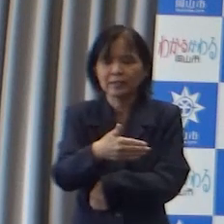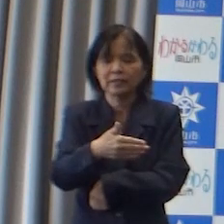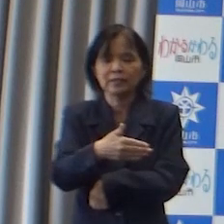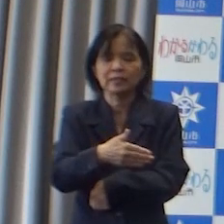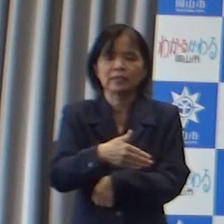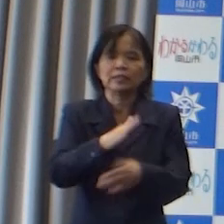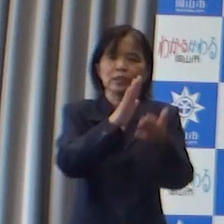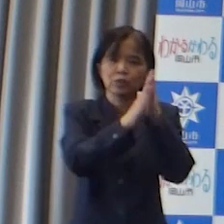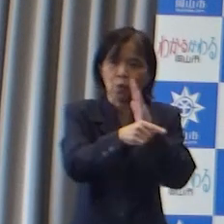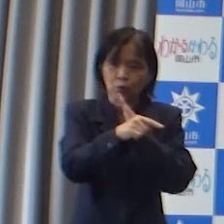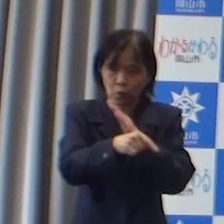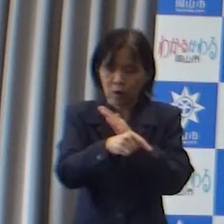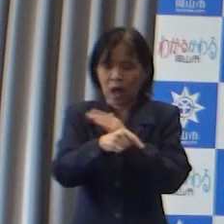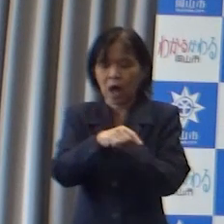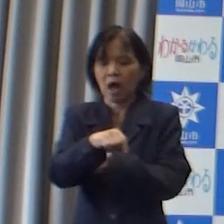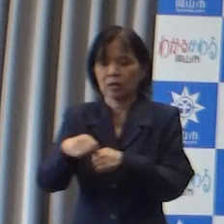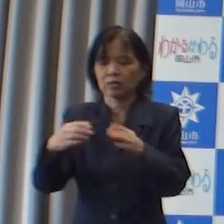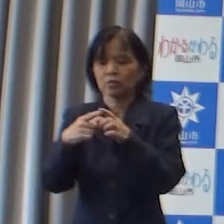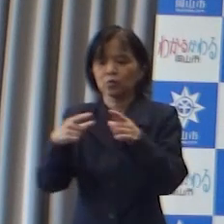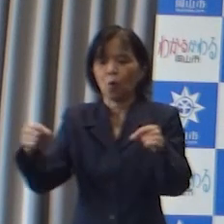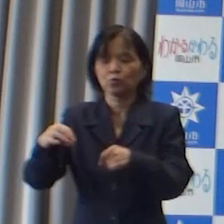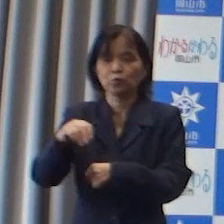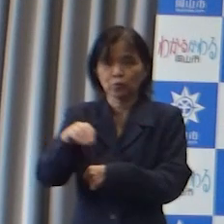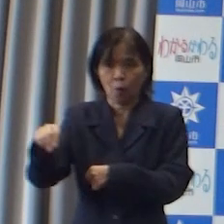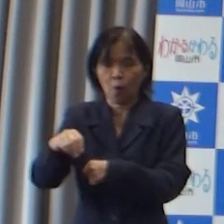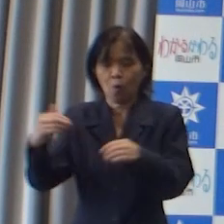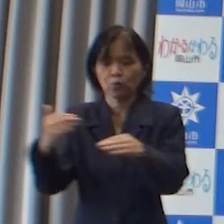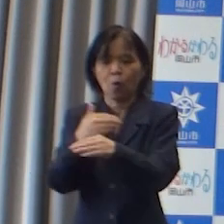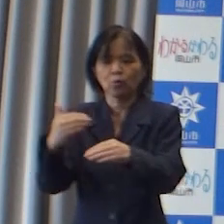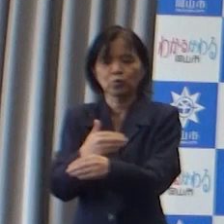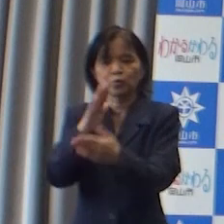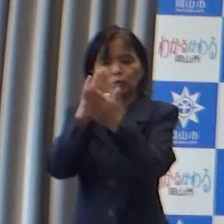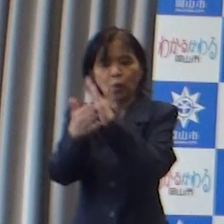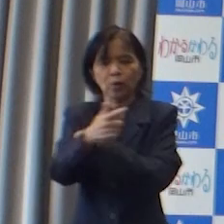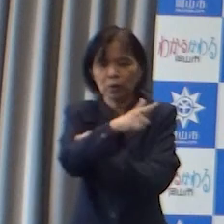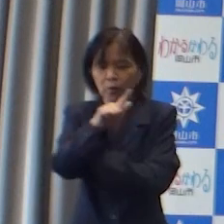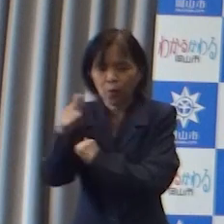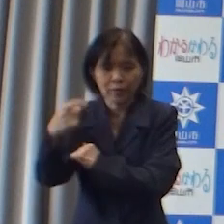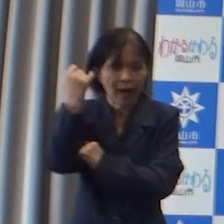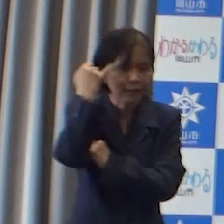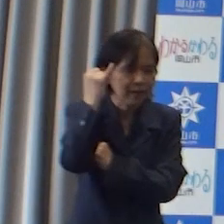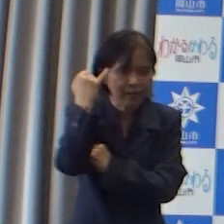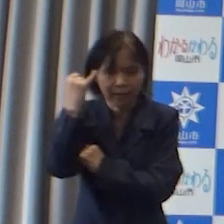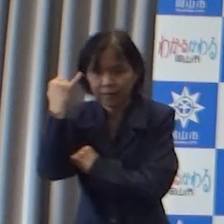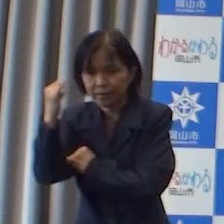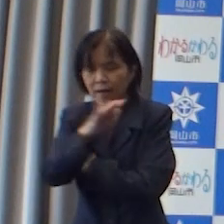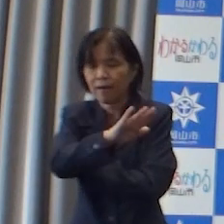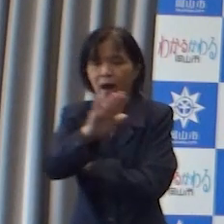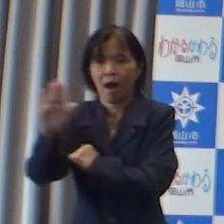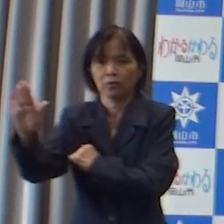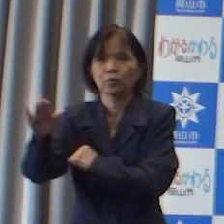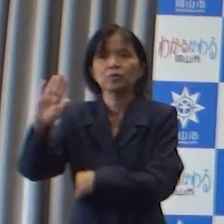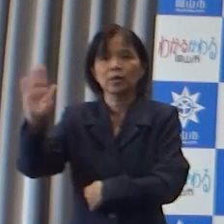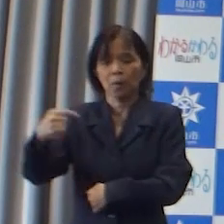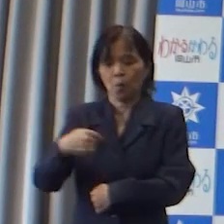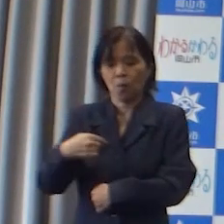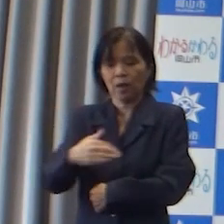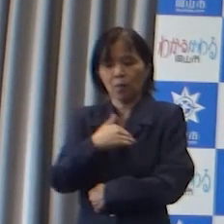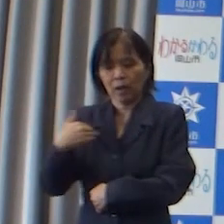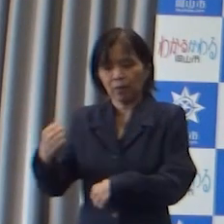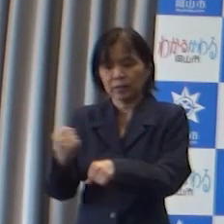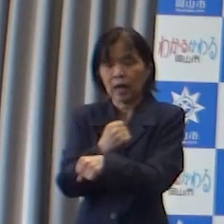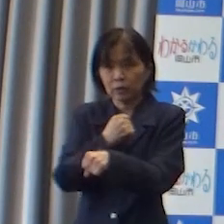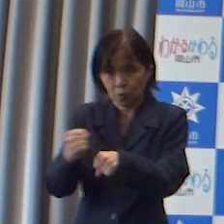交通省もいろんな意見を持っておられると思いますが、我々としてはですね、あの産業